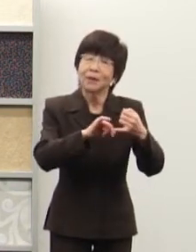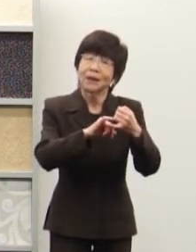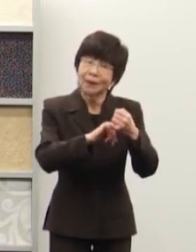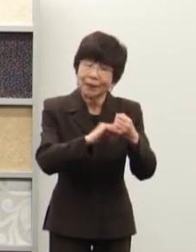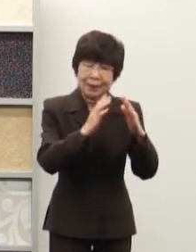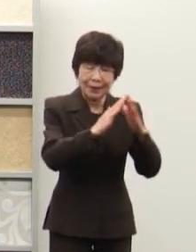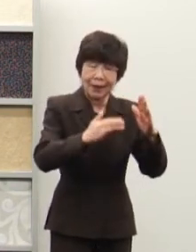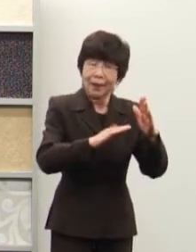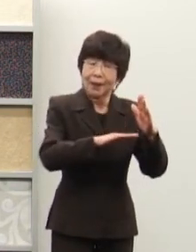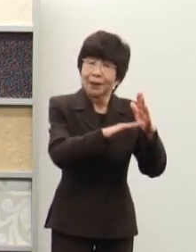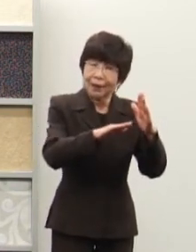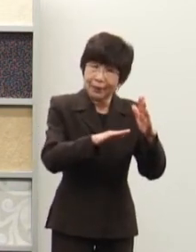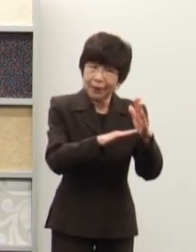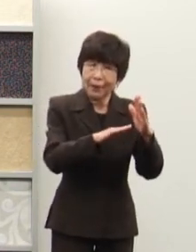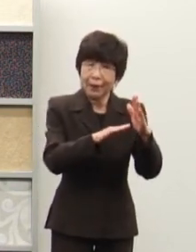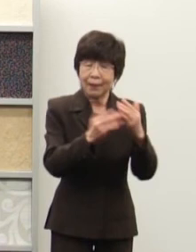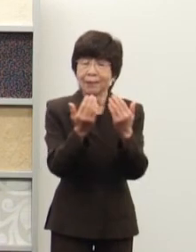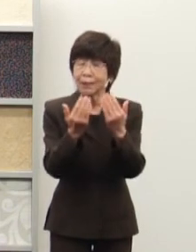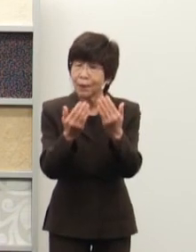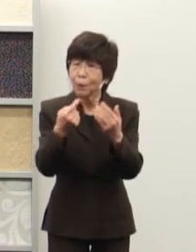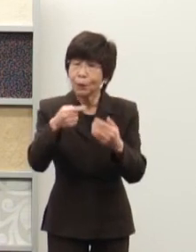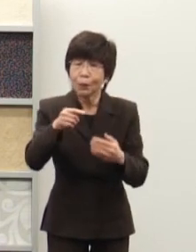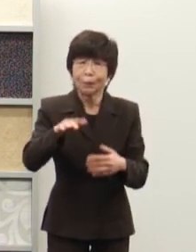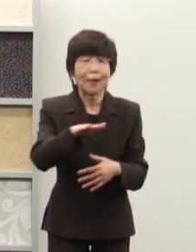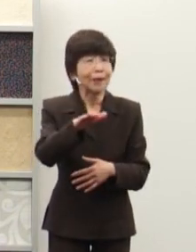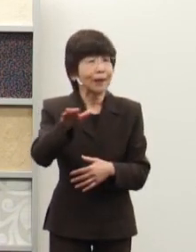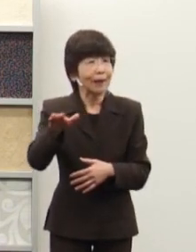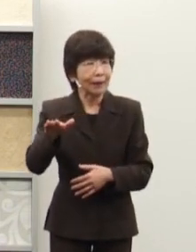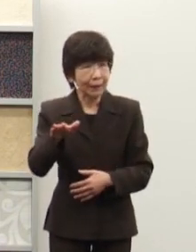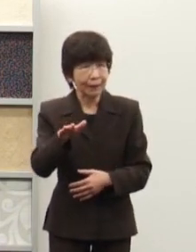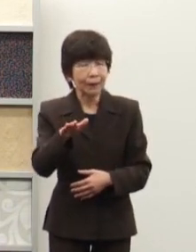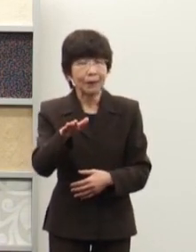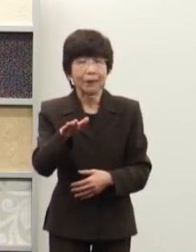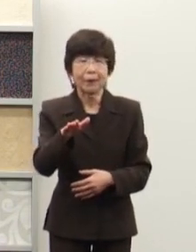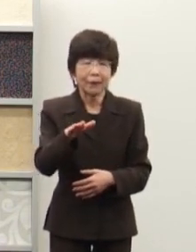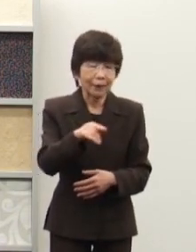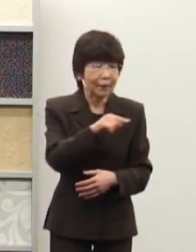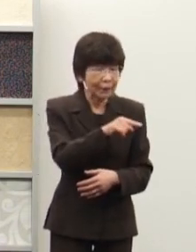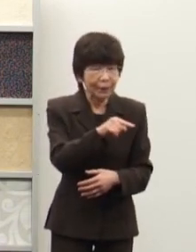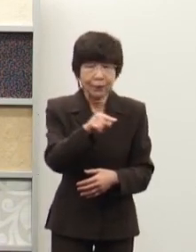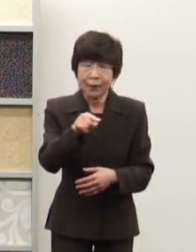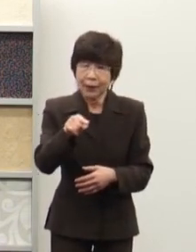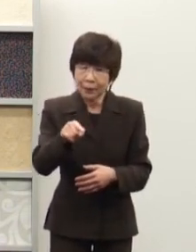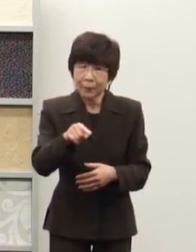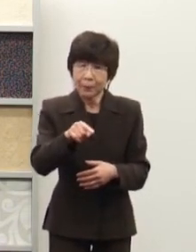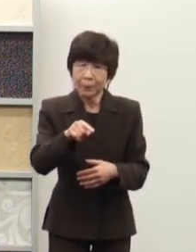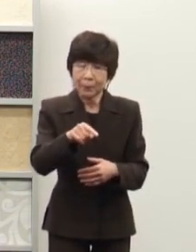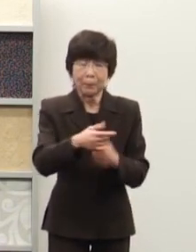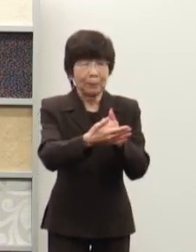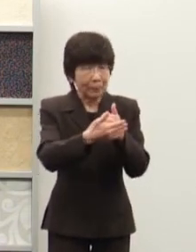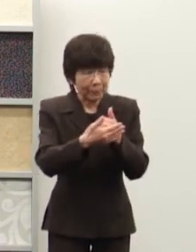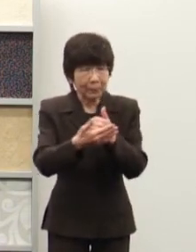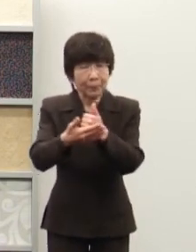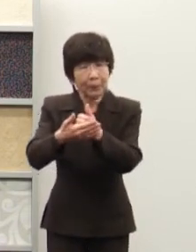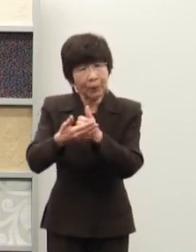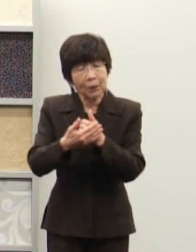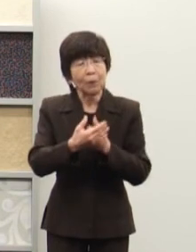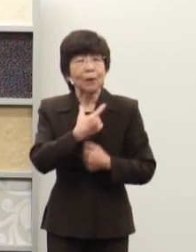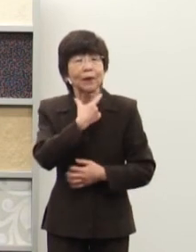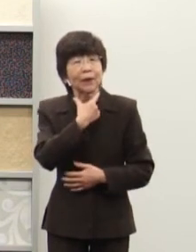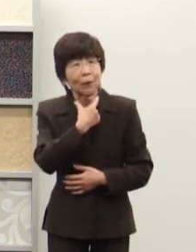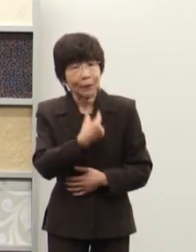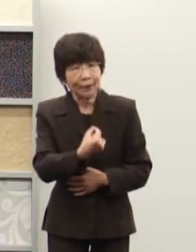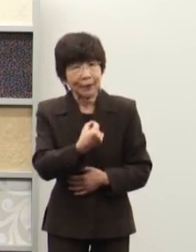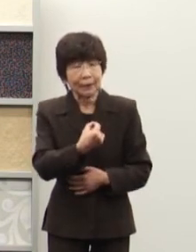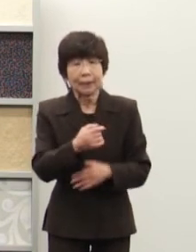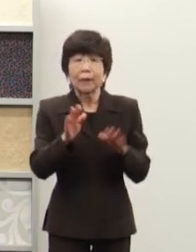家庭、そして学校の先生方、にはですね、まあ、ご理解をいただきたいと思います。まあ、